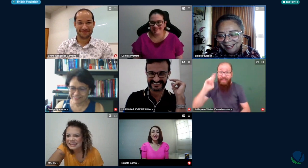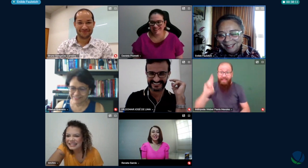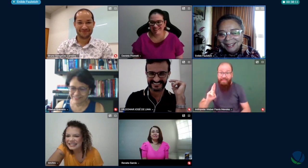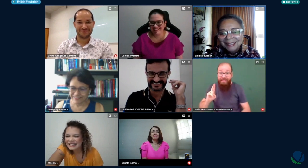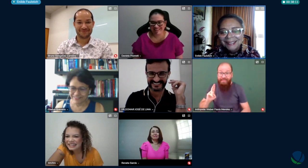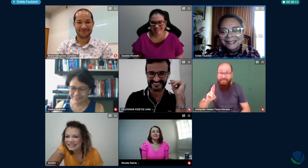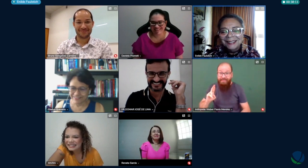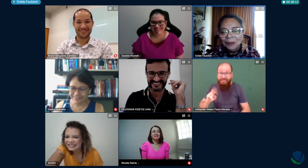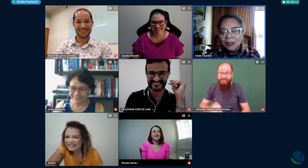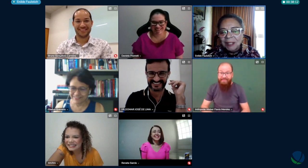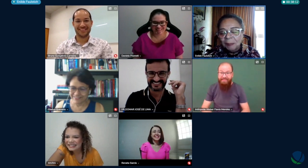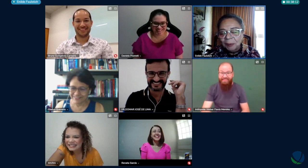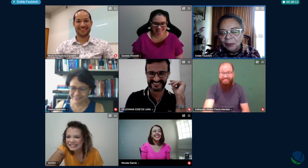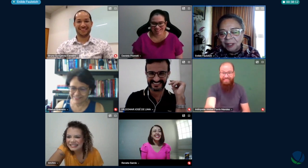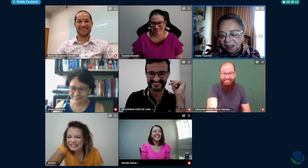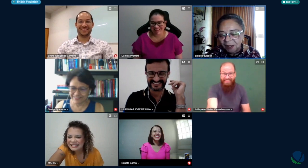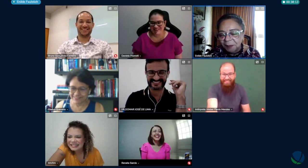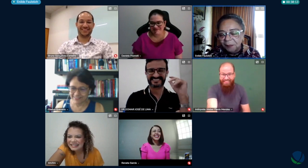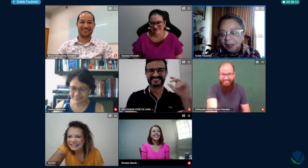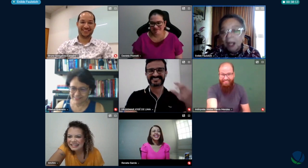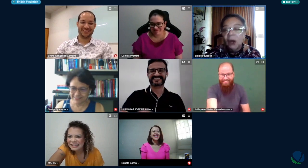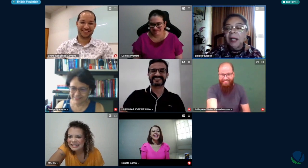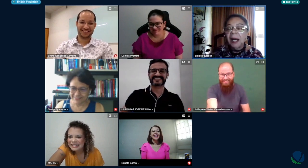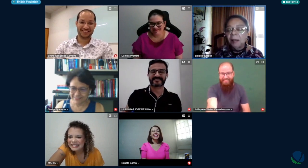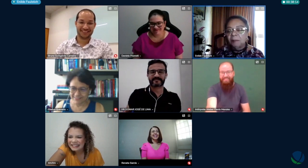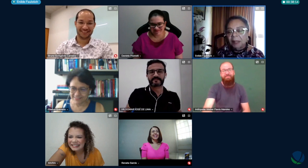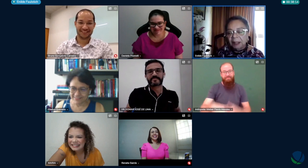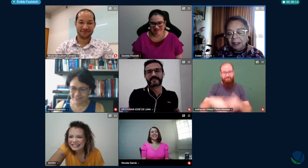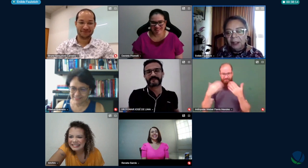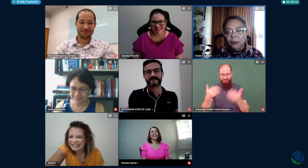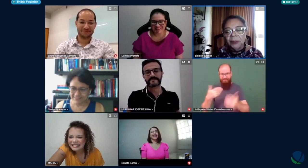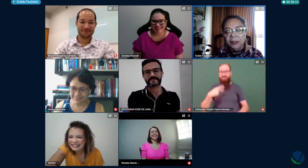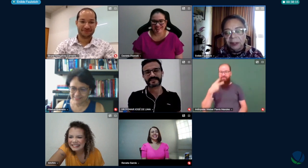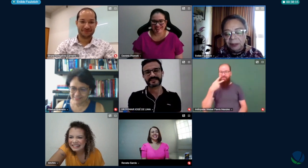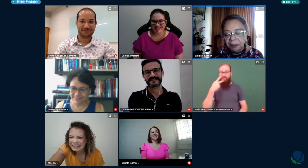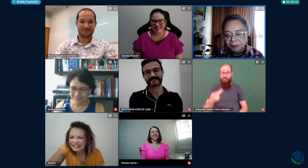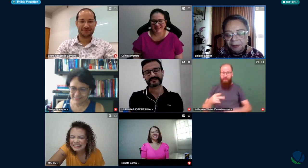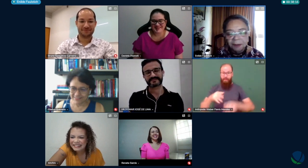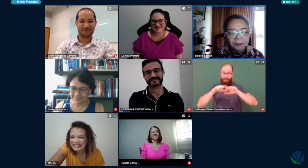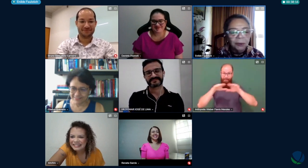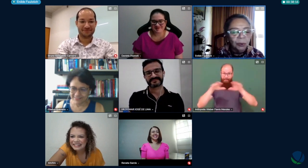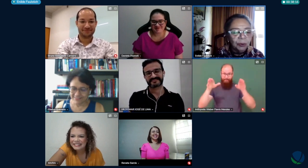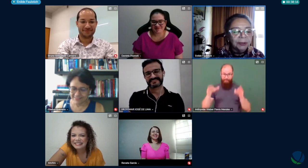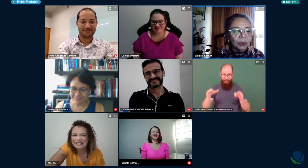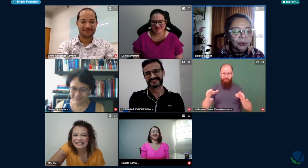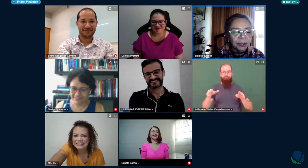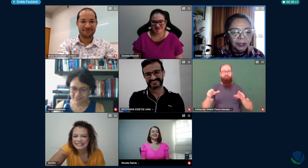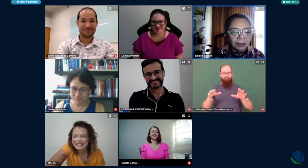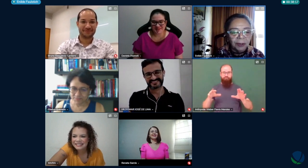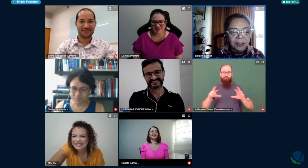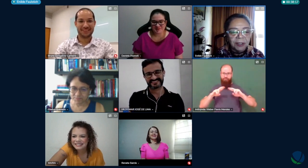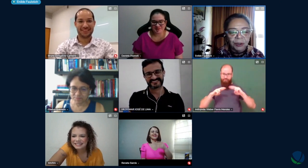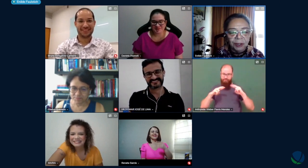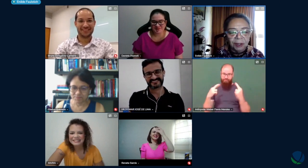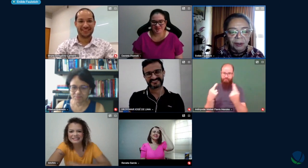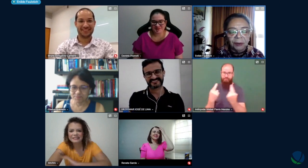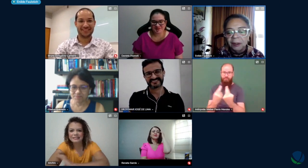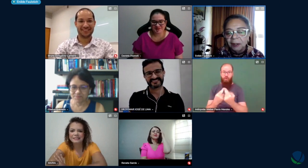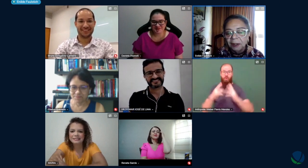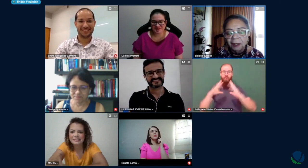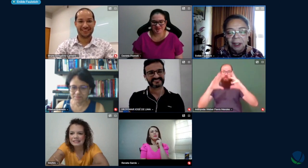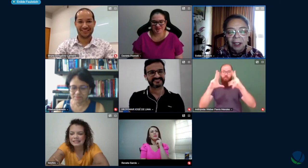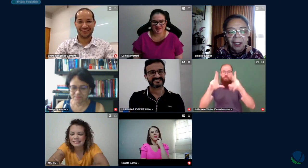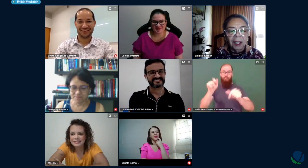Tá? Então, eu vou dizer para você. Olha, a banca reunida, todos a todos que estão aí nos